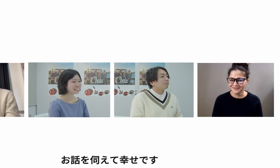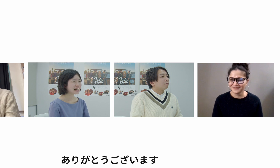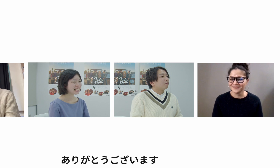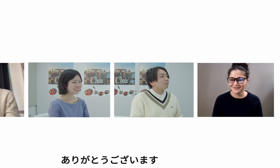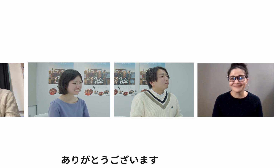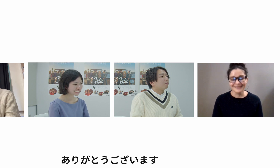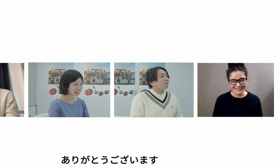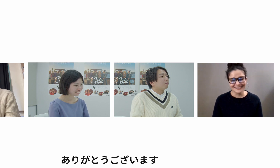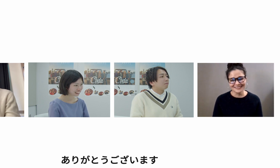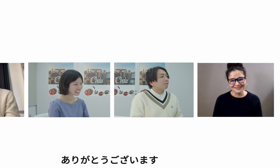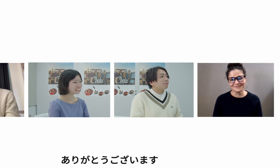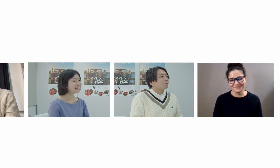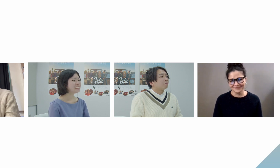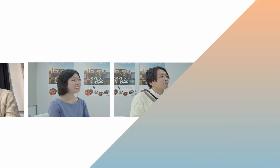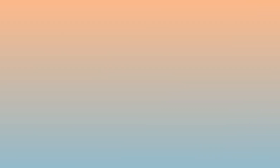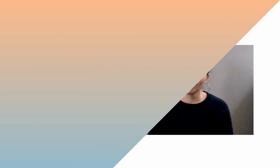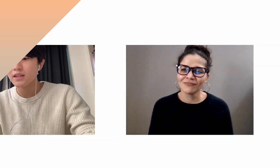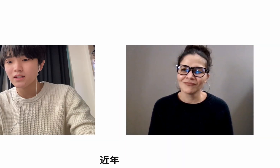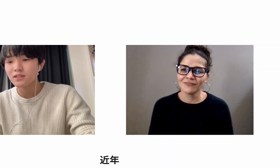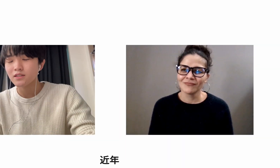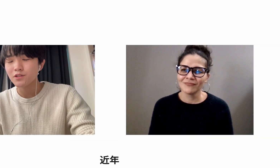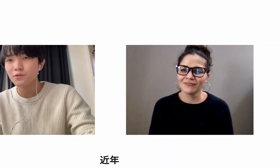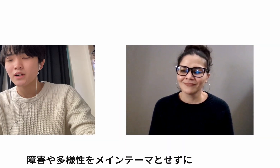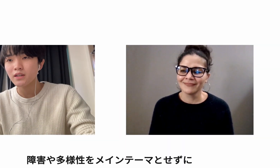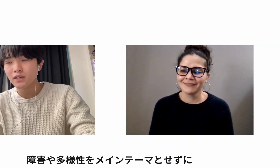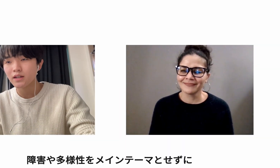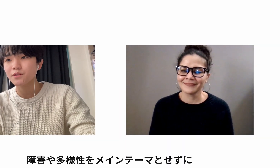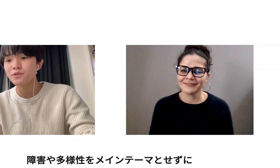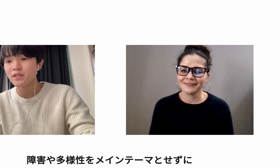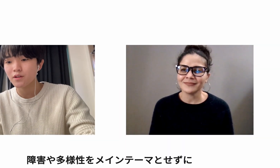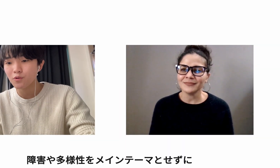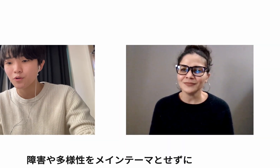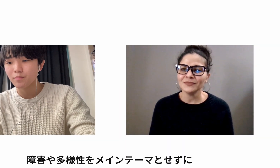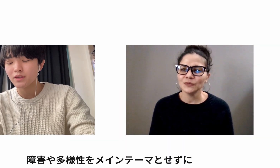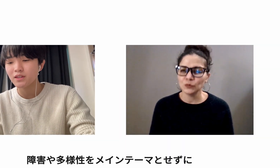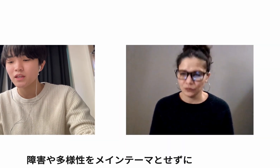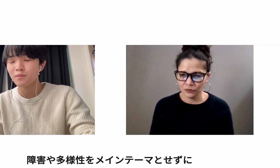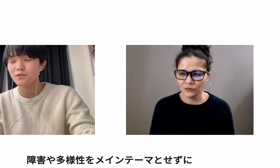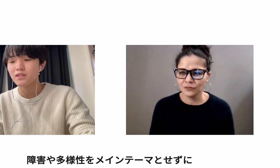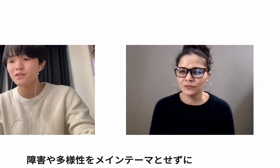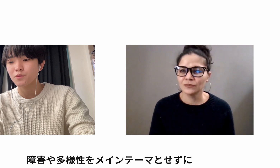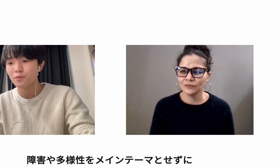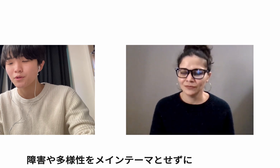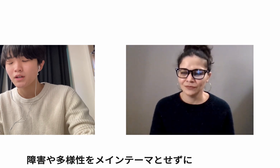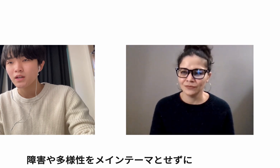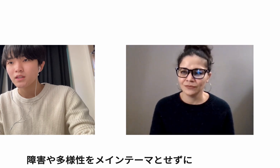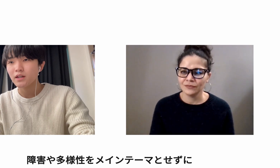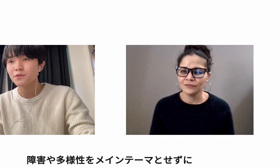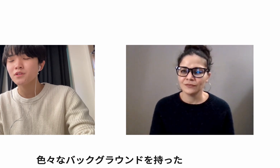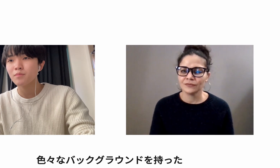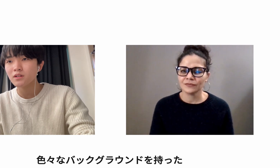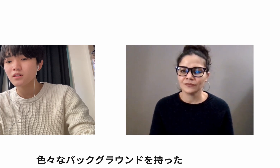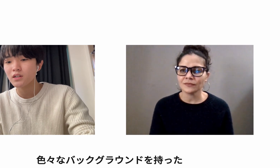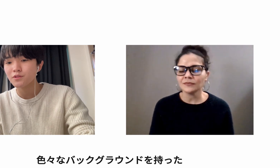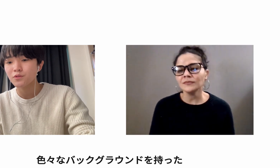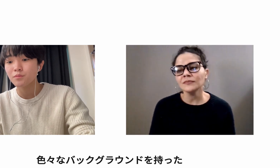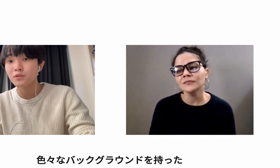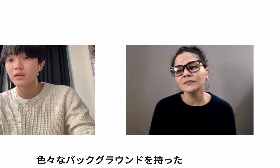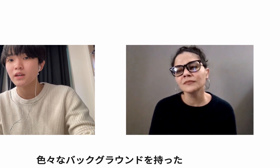ありがとうございます。 近年障害や多様性をメインテーマとせずとも多様なバックグラウンドを持ったキャ